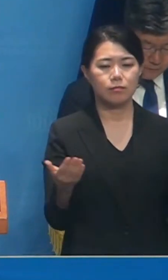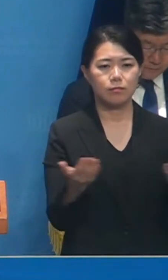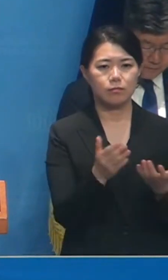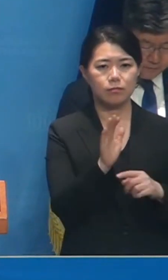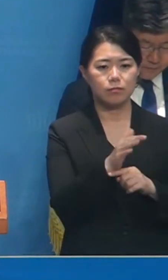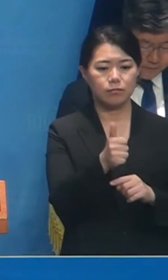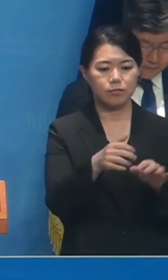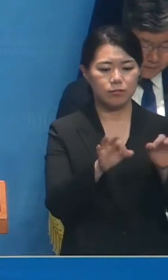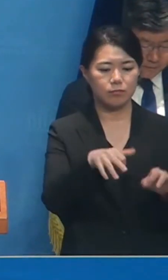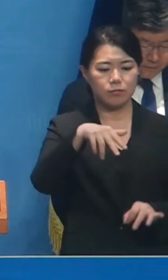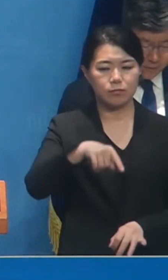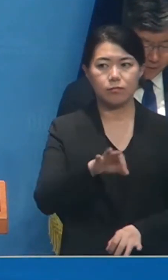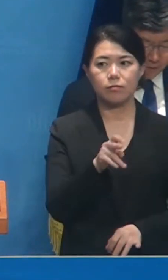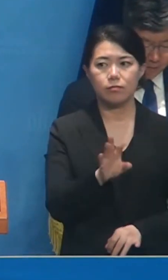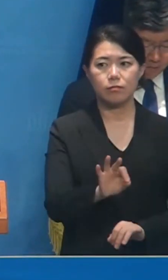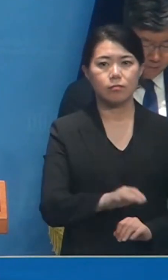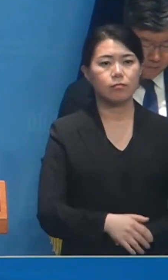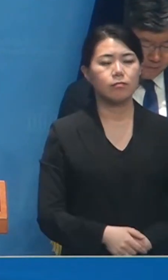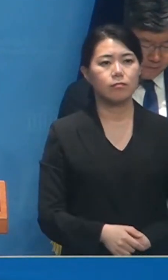노동본부장 김주영입니다.